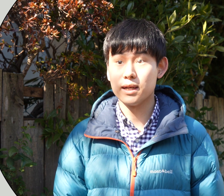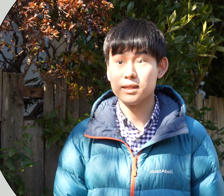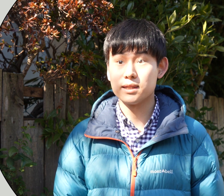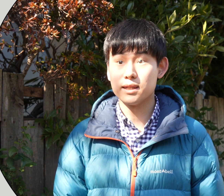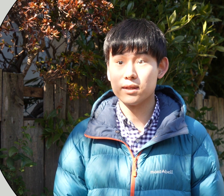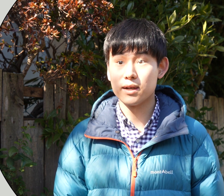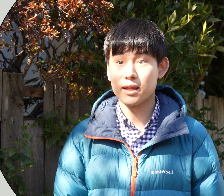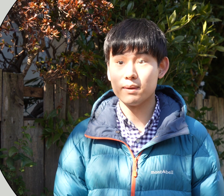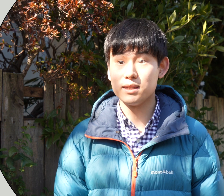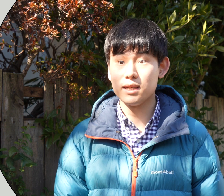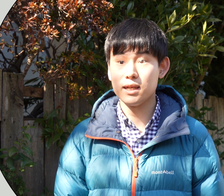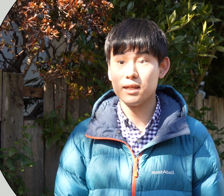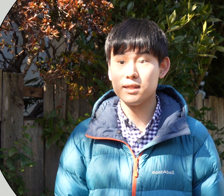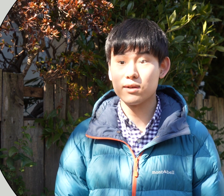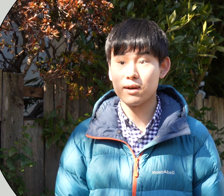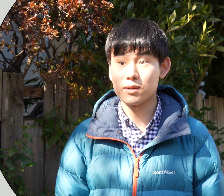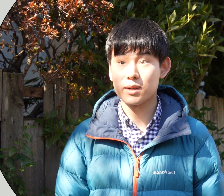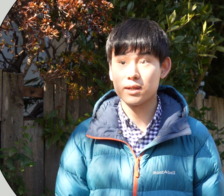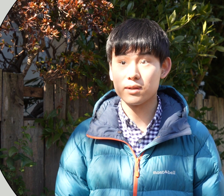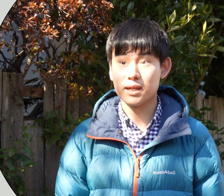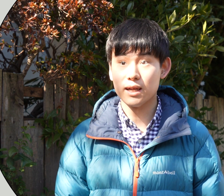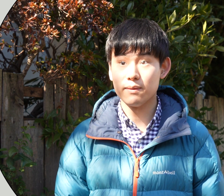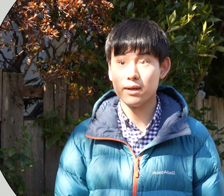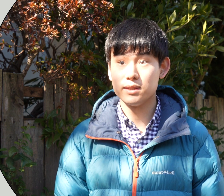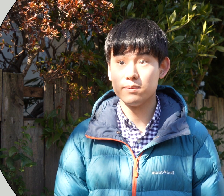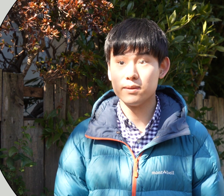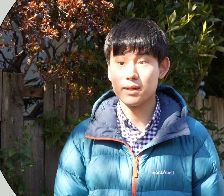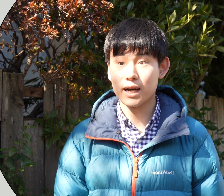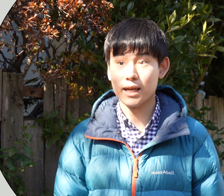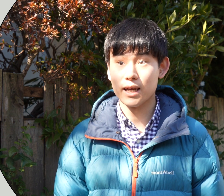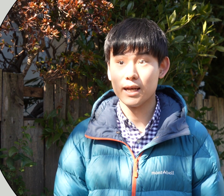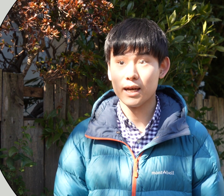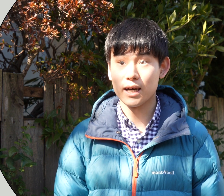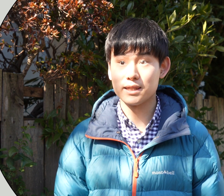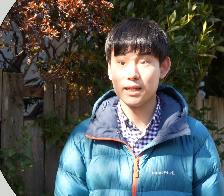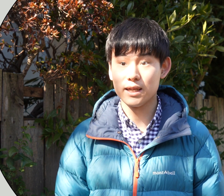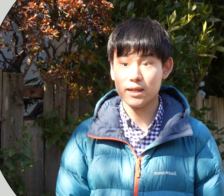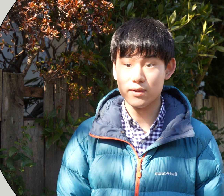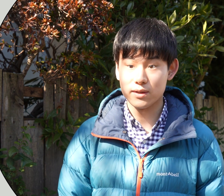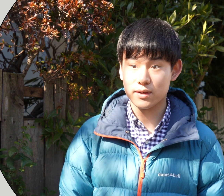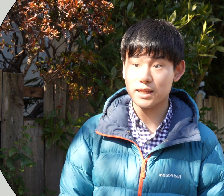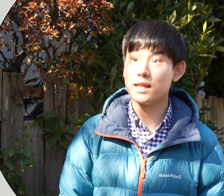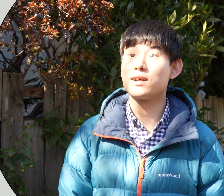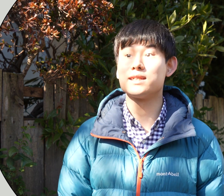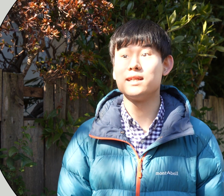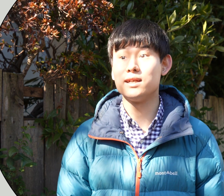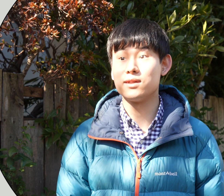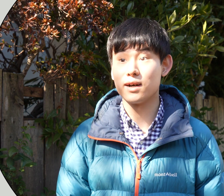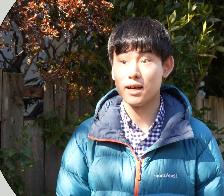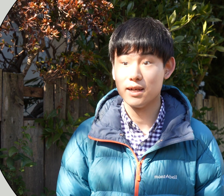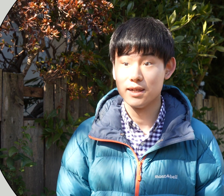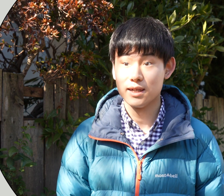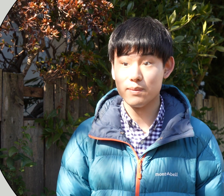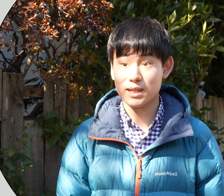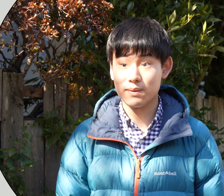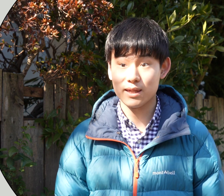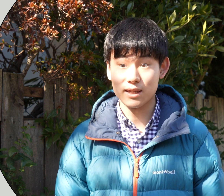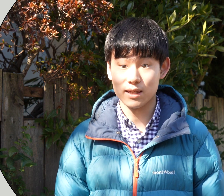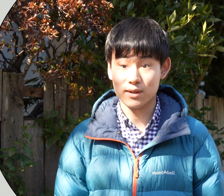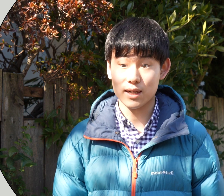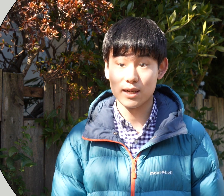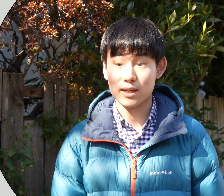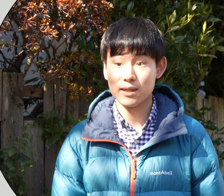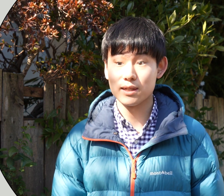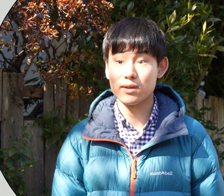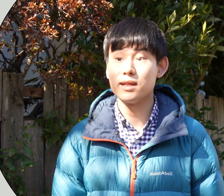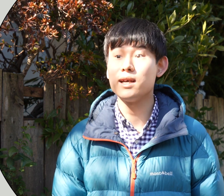なんとかですって名乗られたまじ字とかはともかくとして名前を自分の中で発生できるようにというかあなんとかさんって人が今喋った